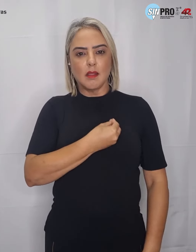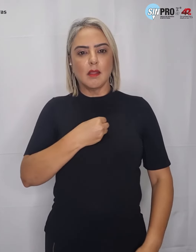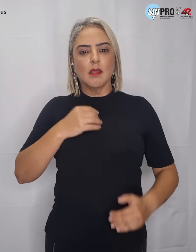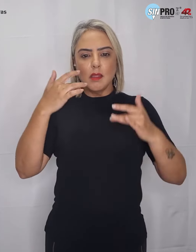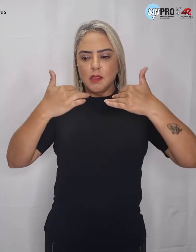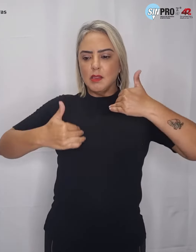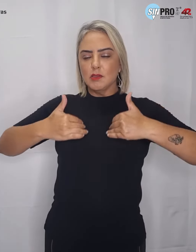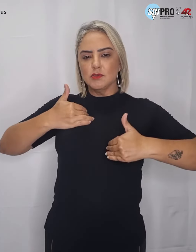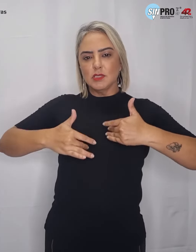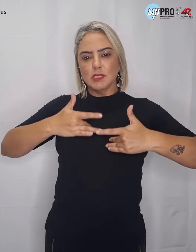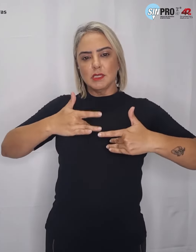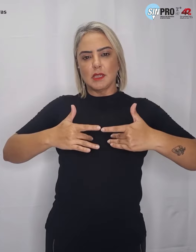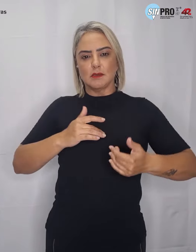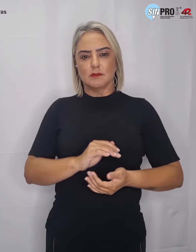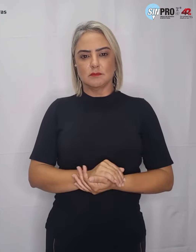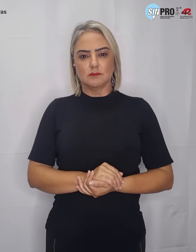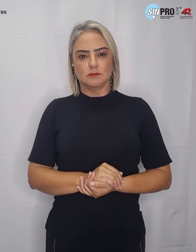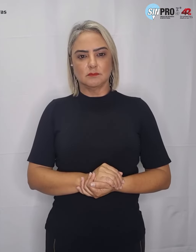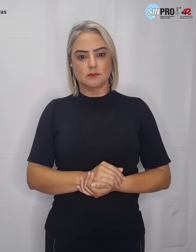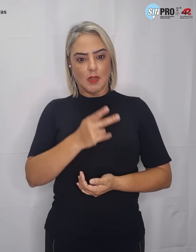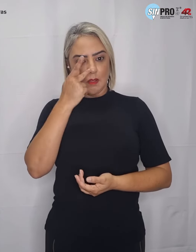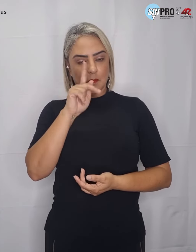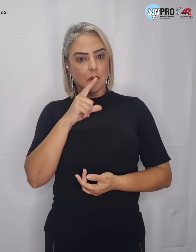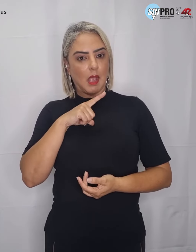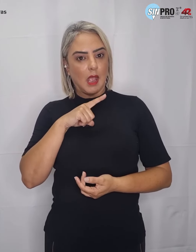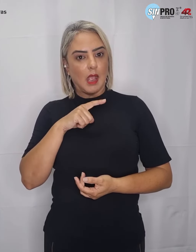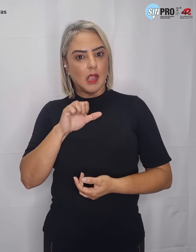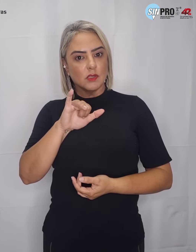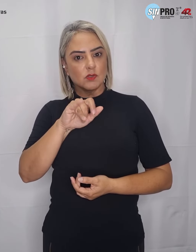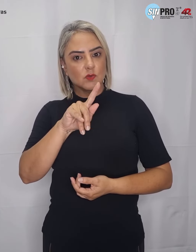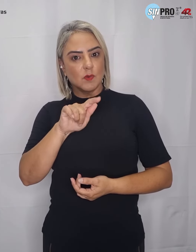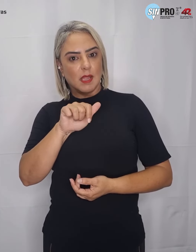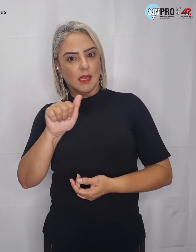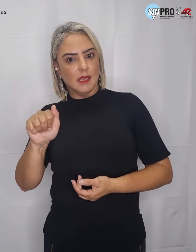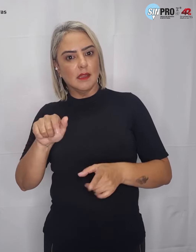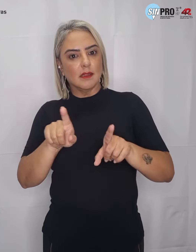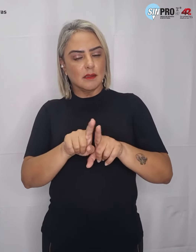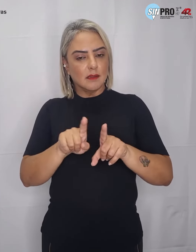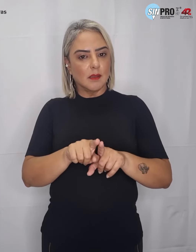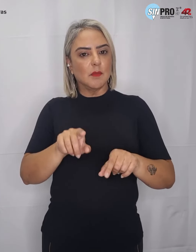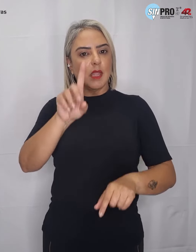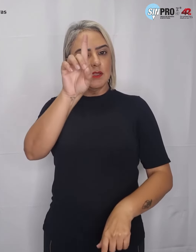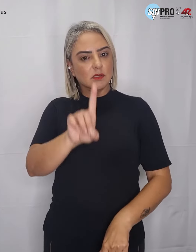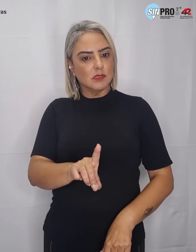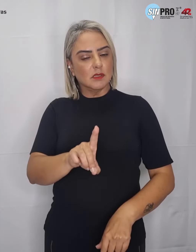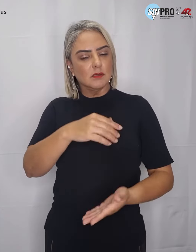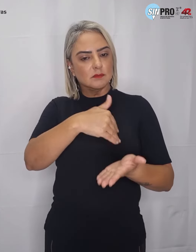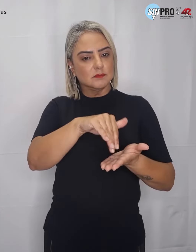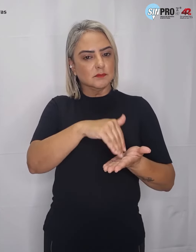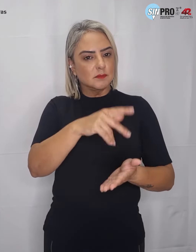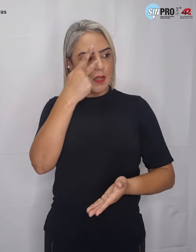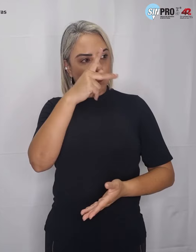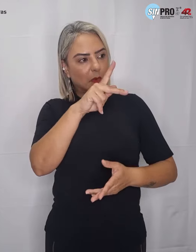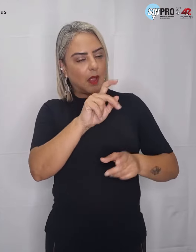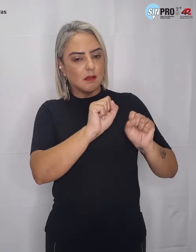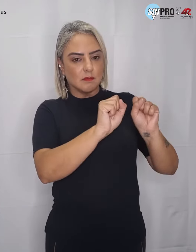dignidade. Para Consuelita Oliveira, também diretora da Secretaria para Assuntos dos